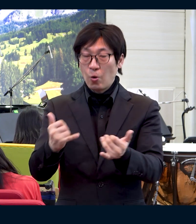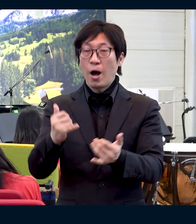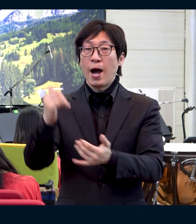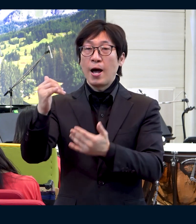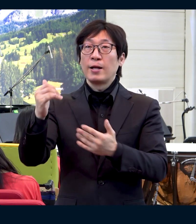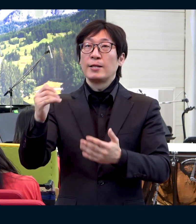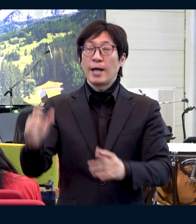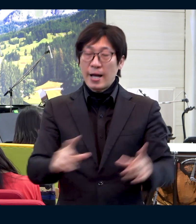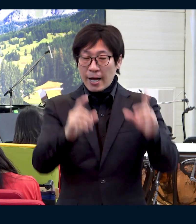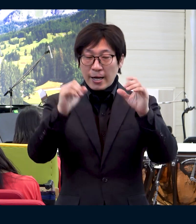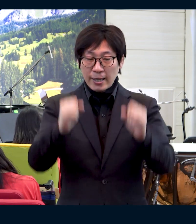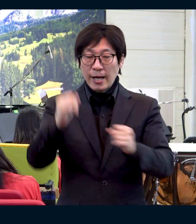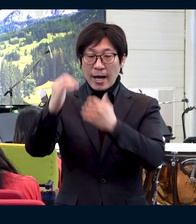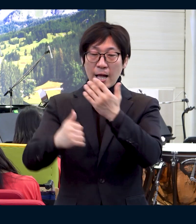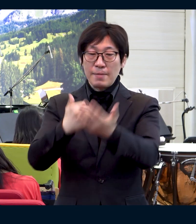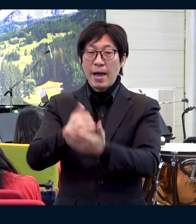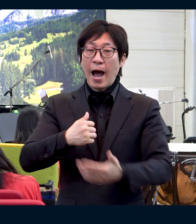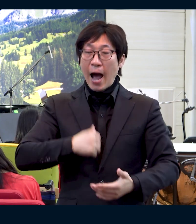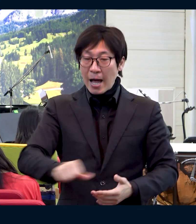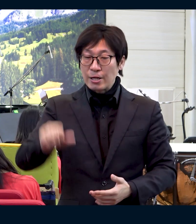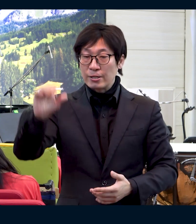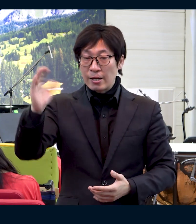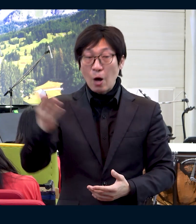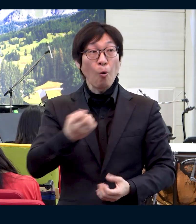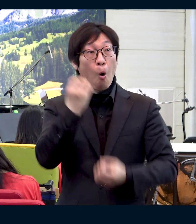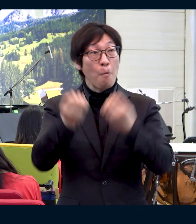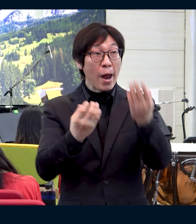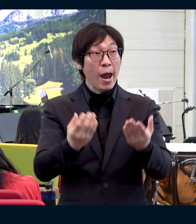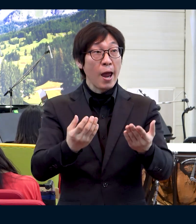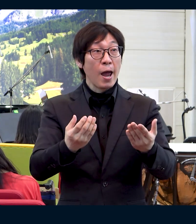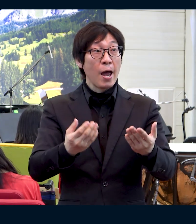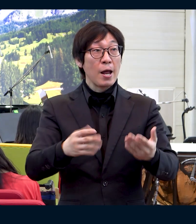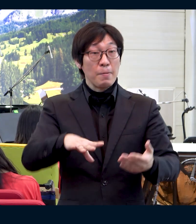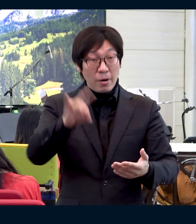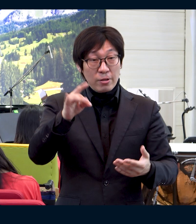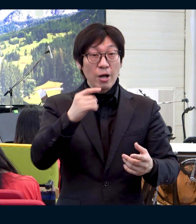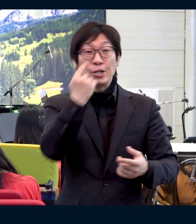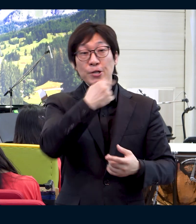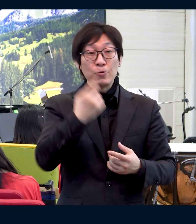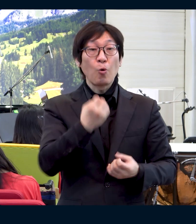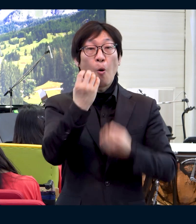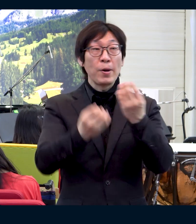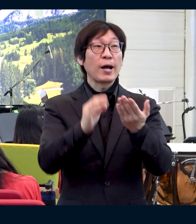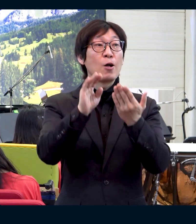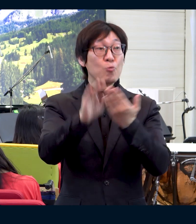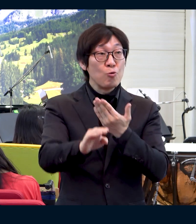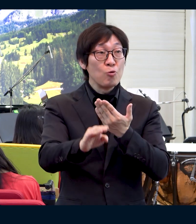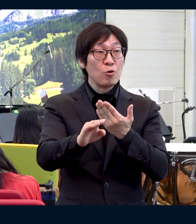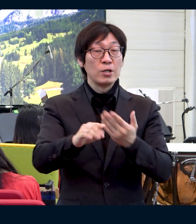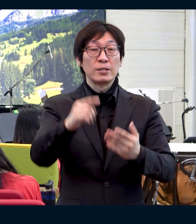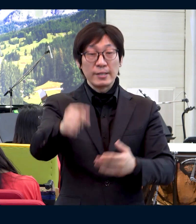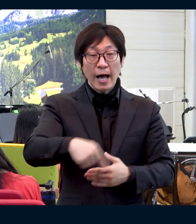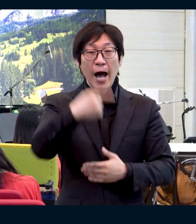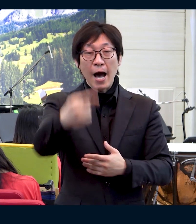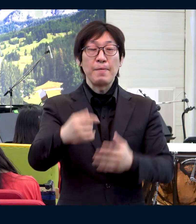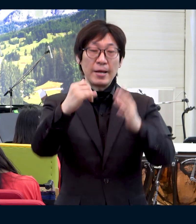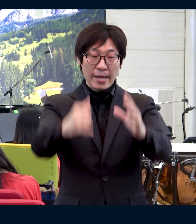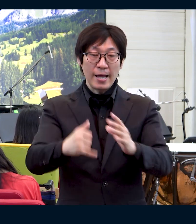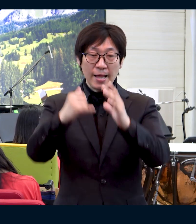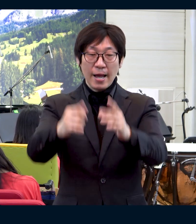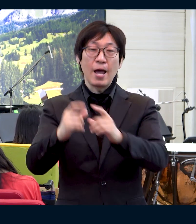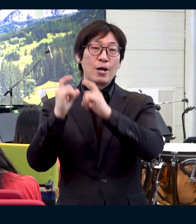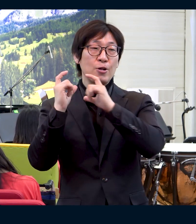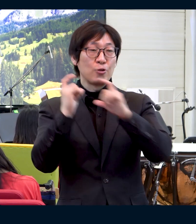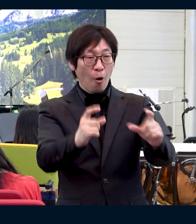아들이십니다 라고 하나님 앞에 고백하는 것뿐만 아니라 세상을 향하여서는 나의 신앙을 선포하고 고백하되